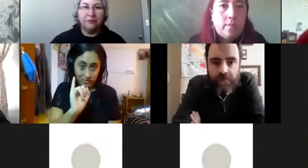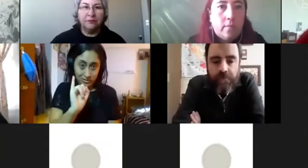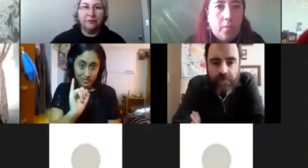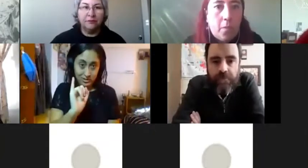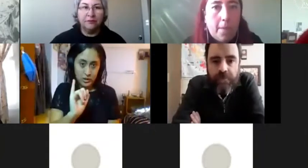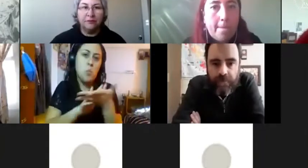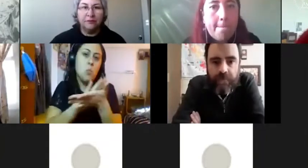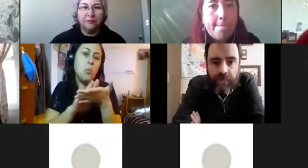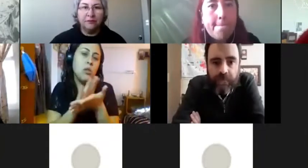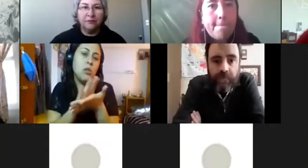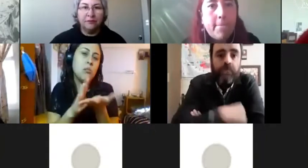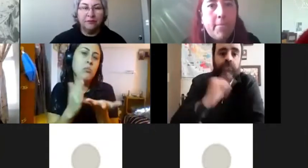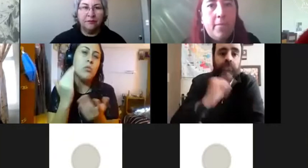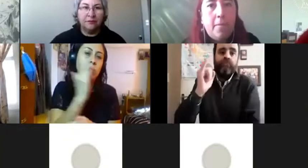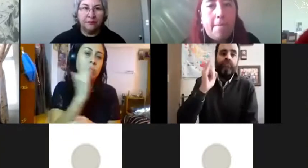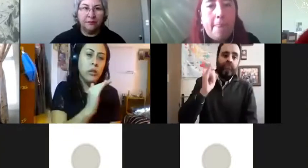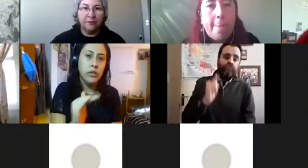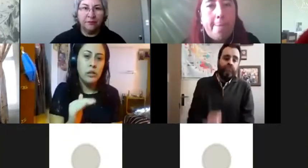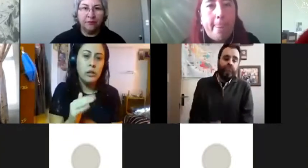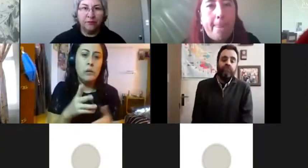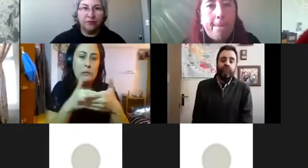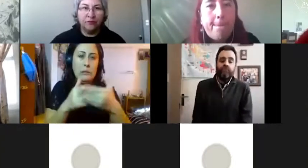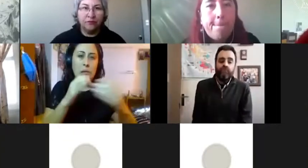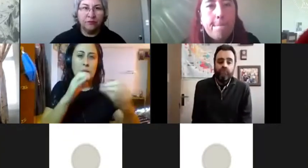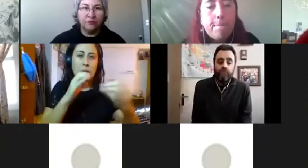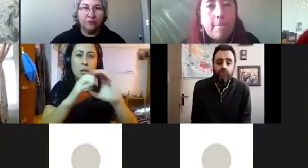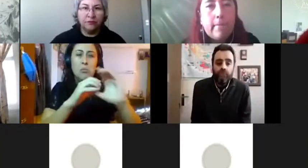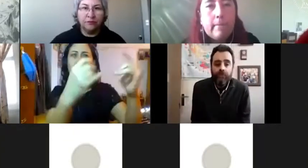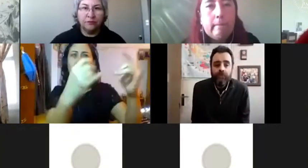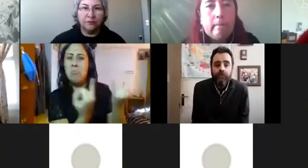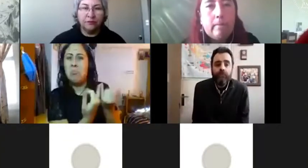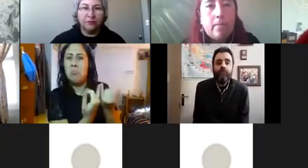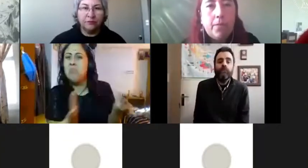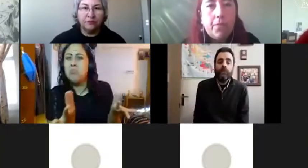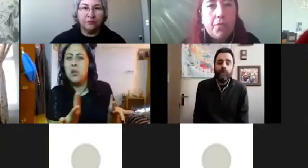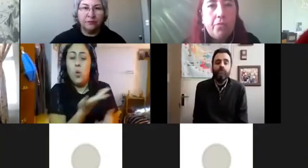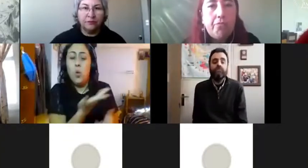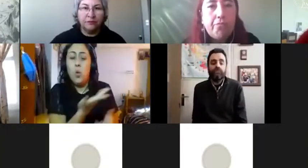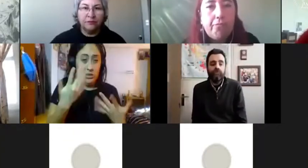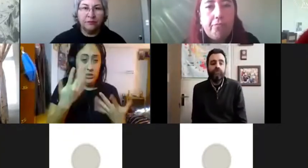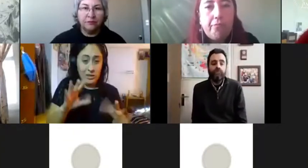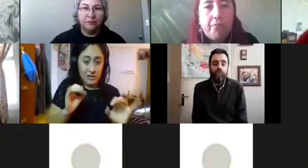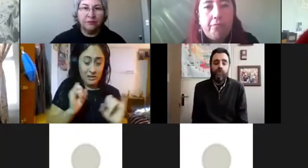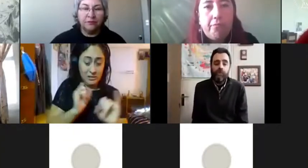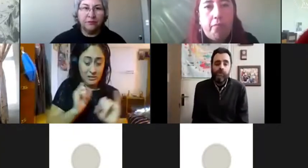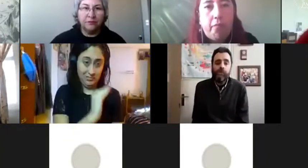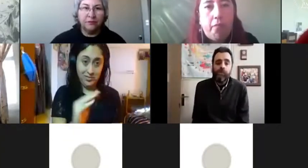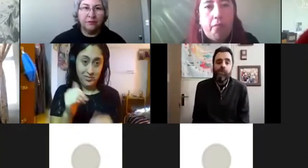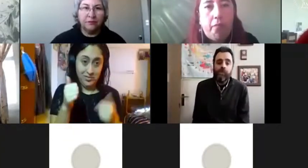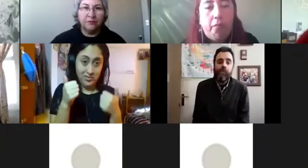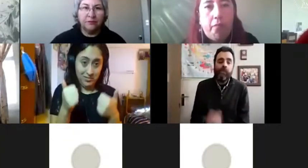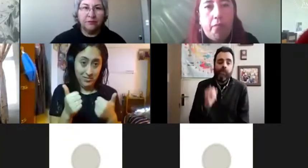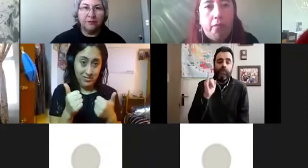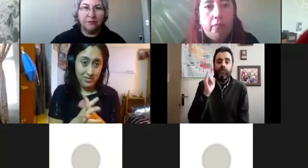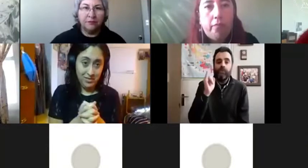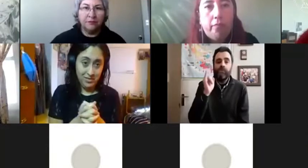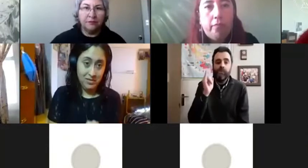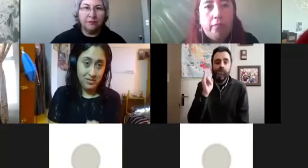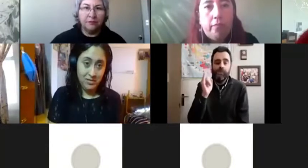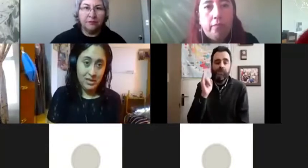poco esta barrera comunicativa de lo que es el coronavirus con sus alumnos. Gracias.